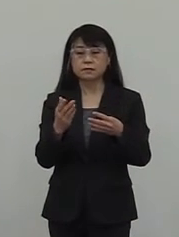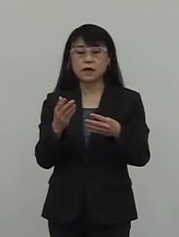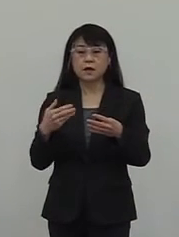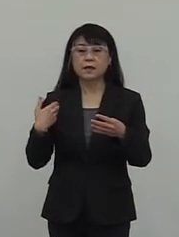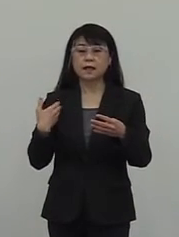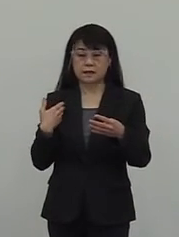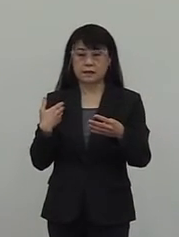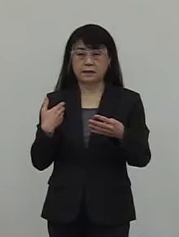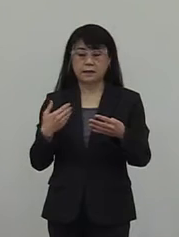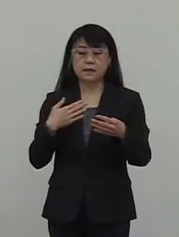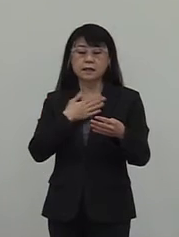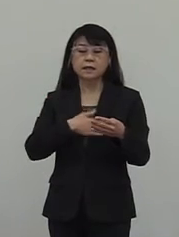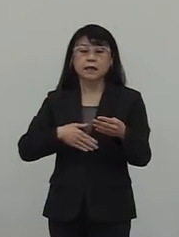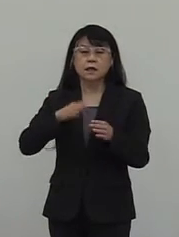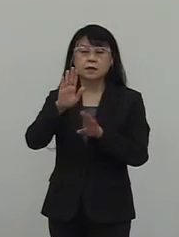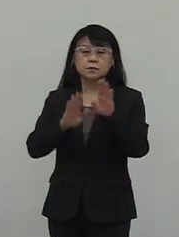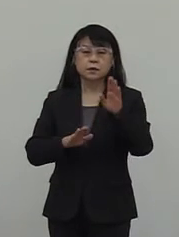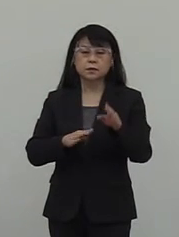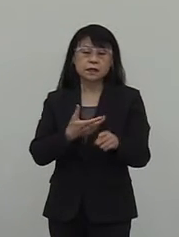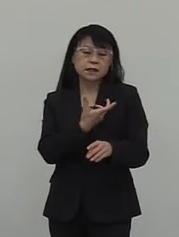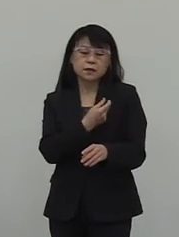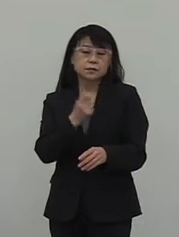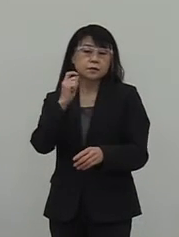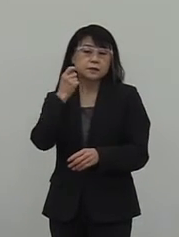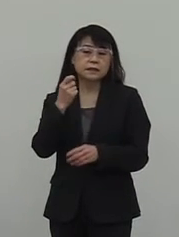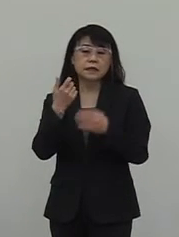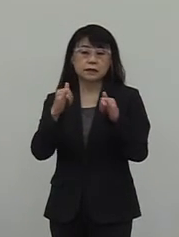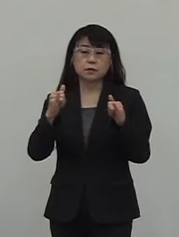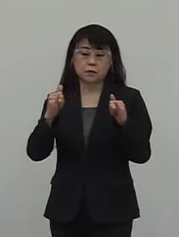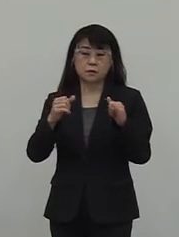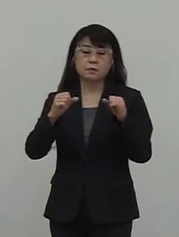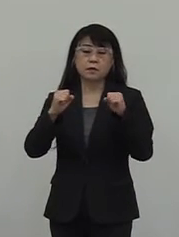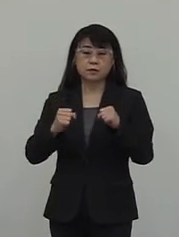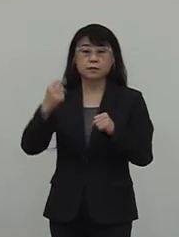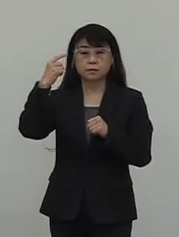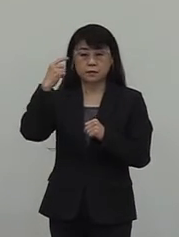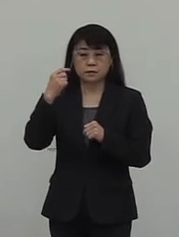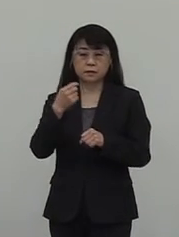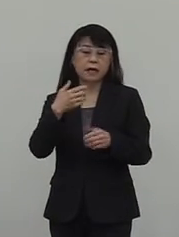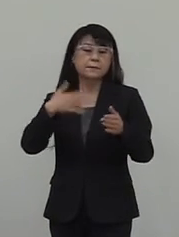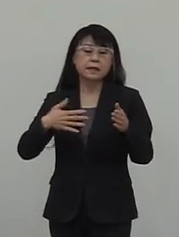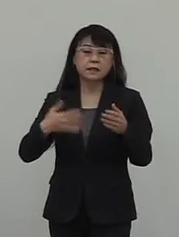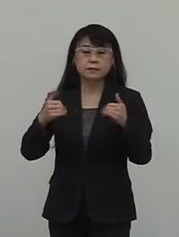体の向こうに打てない方もおられるかもしれませんけども、打たれていない方もおられたと。